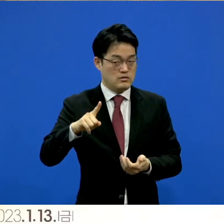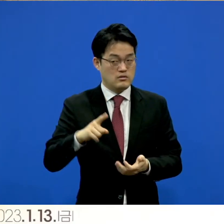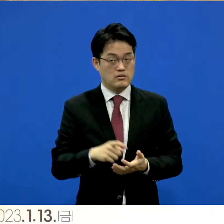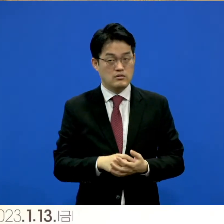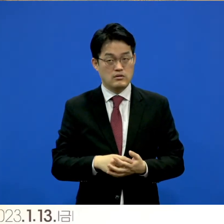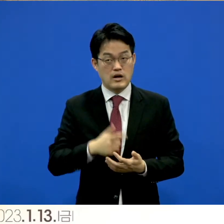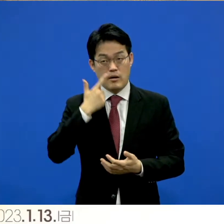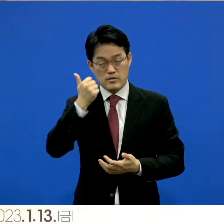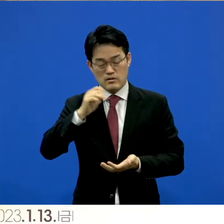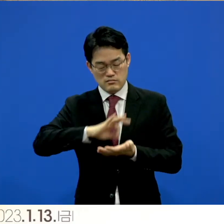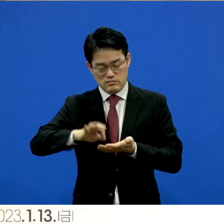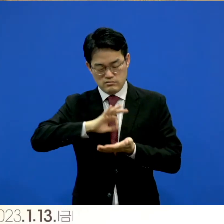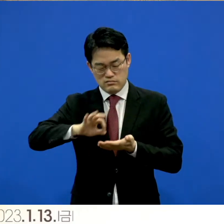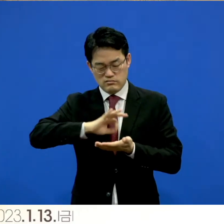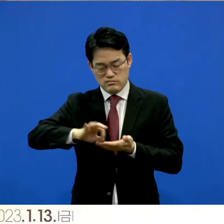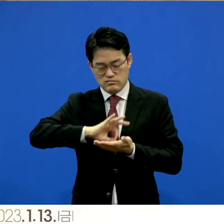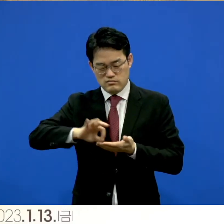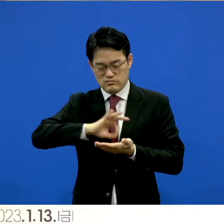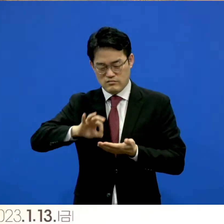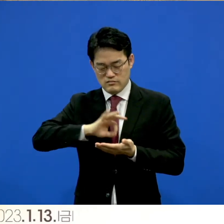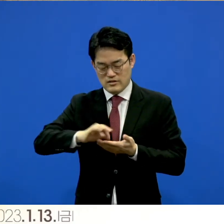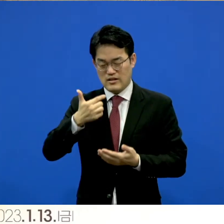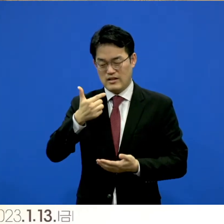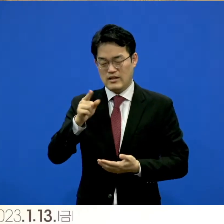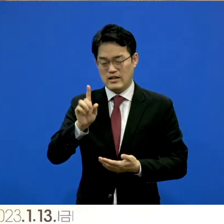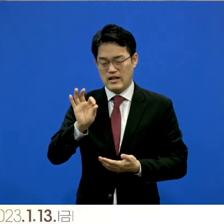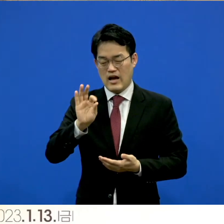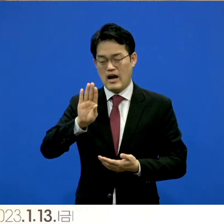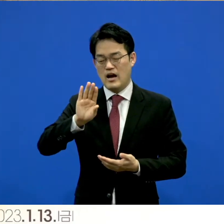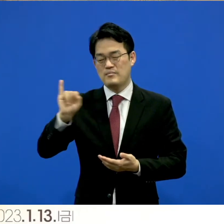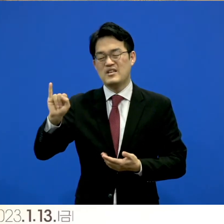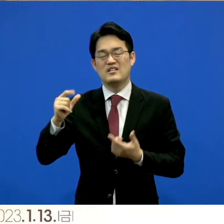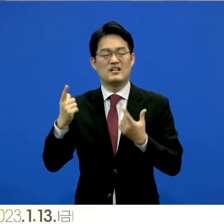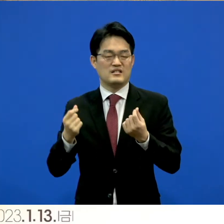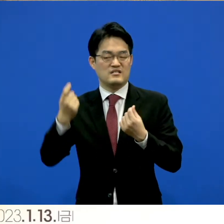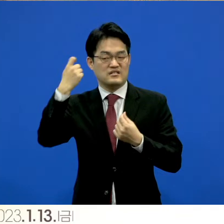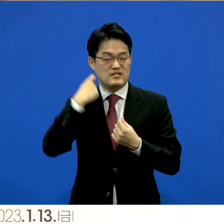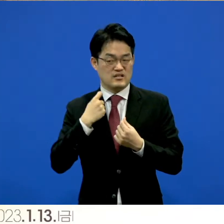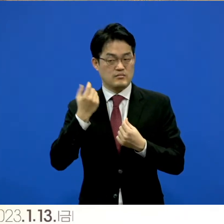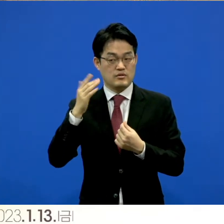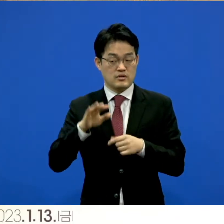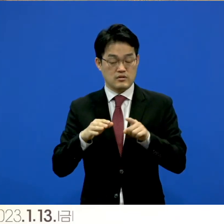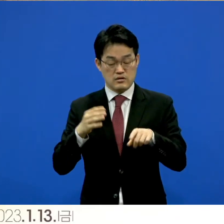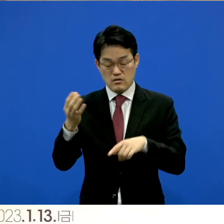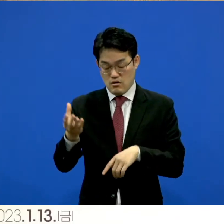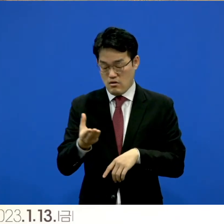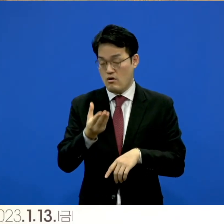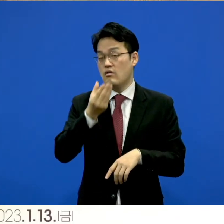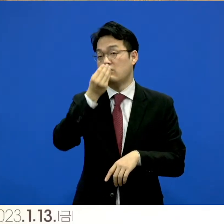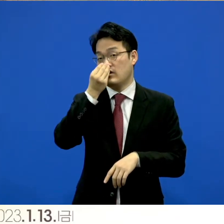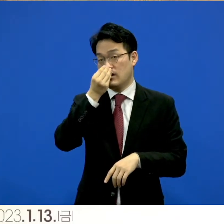그냥 낭비가 아니라 지독한 낭비. 그러나 그것을 우리는 거룩한 낭비라고 얘기합니다.